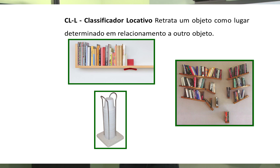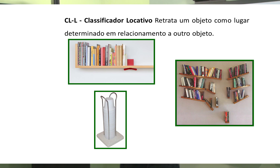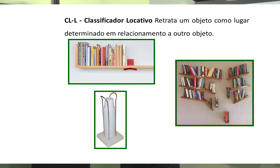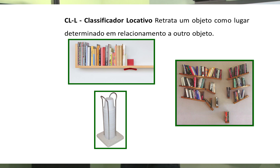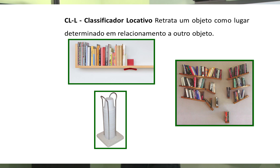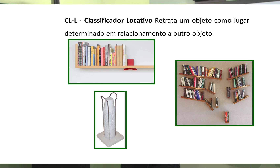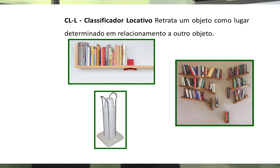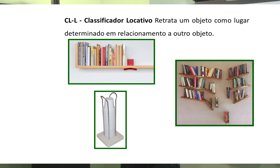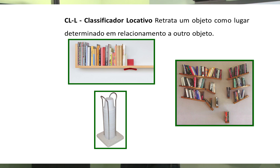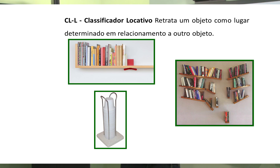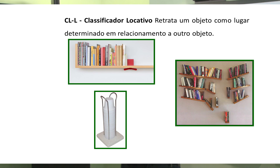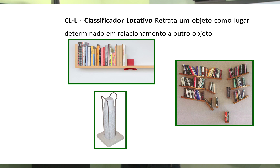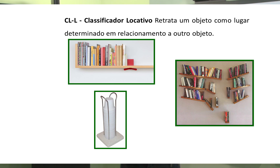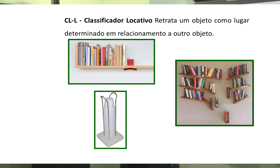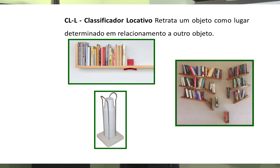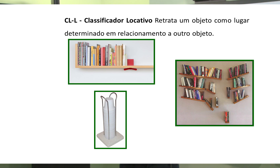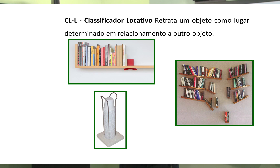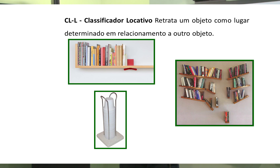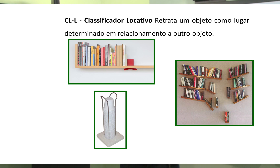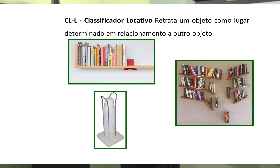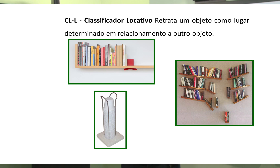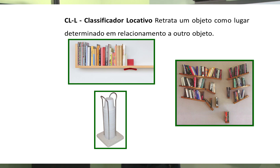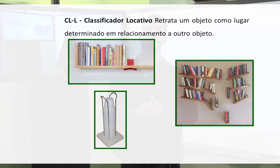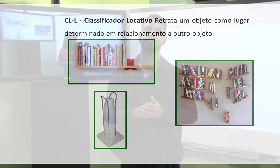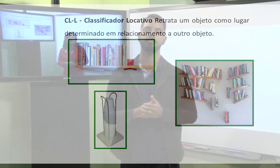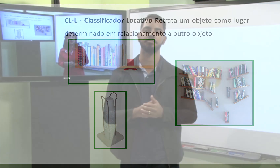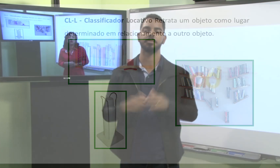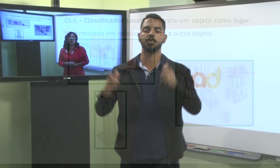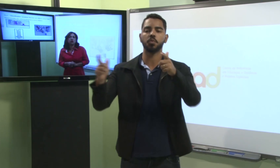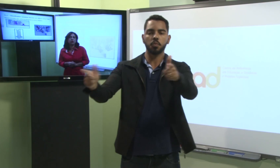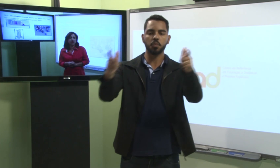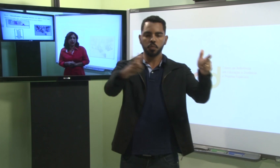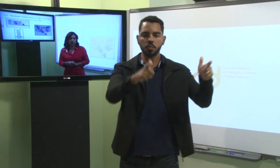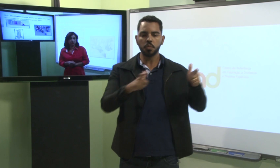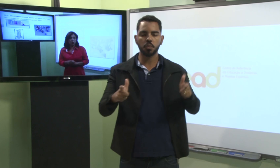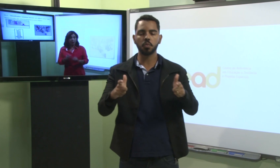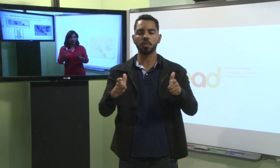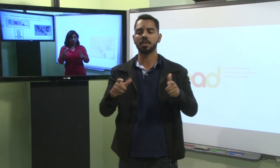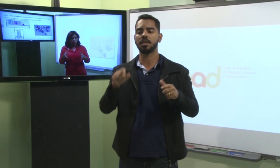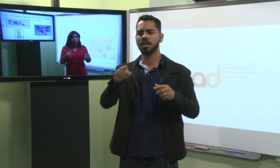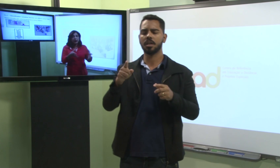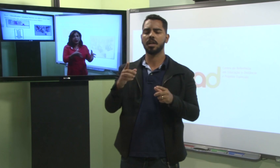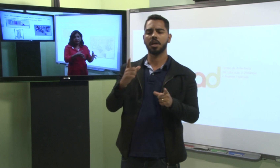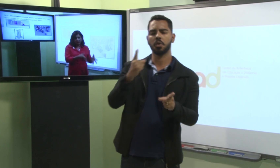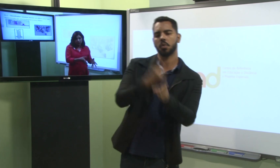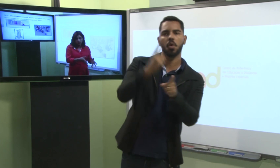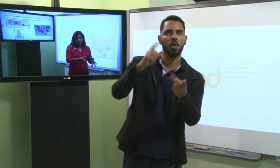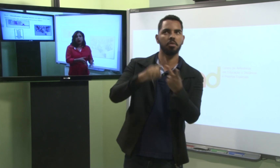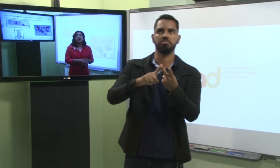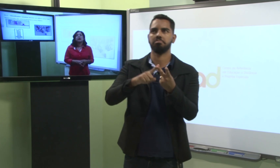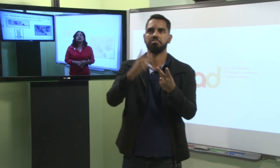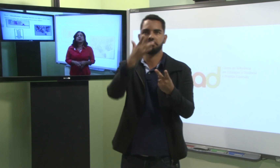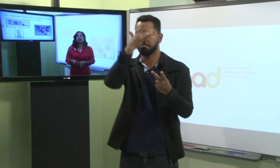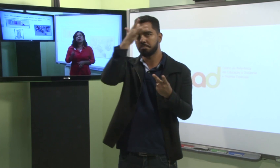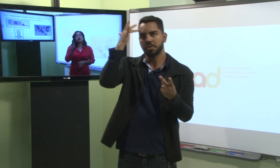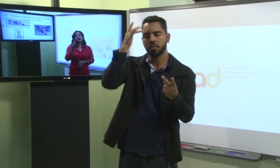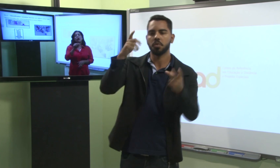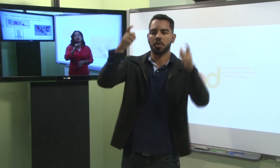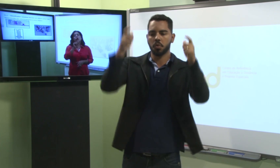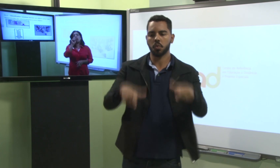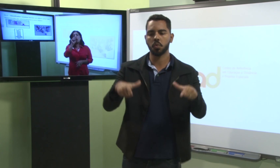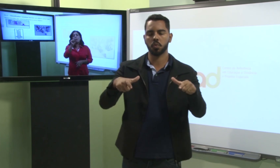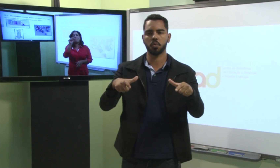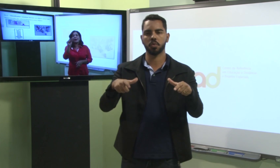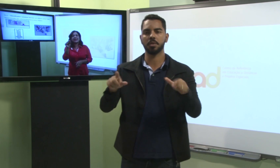Este classificador, ele retrata o lugar onde se encontra o objeto ou a pessoa em questão, indicando o